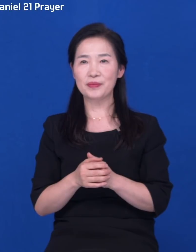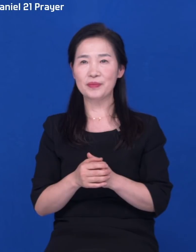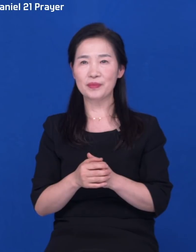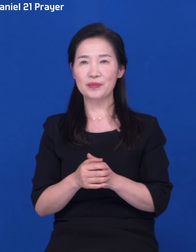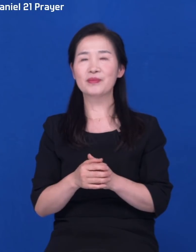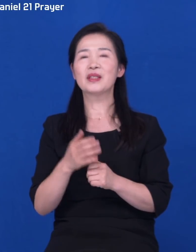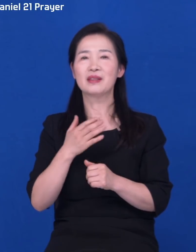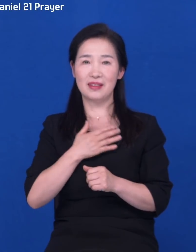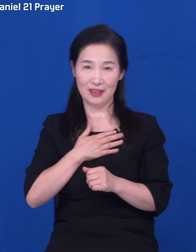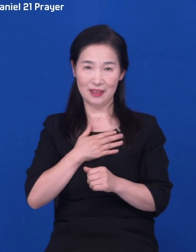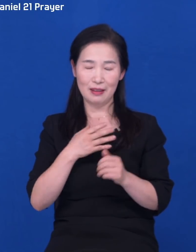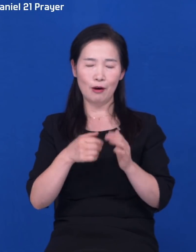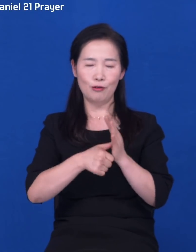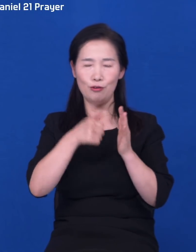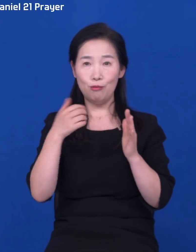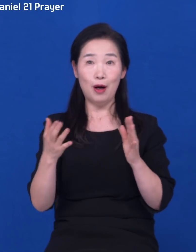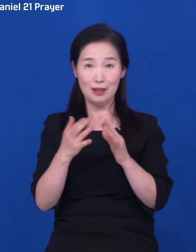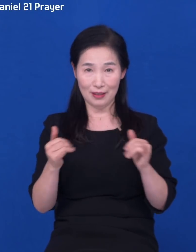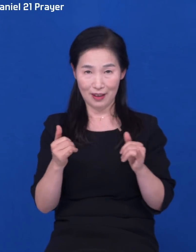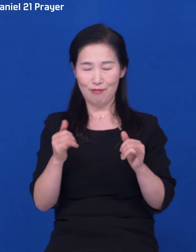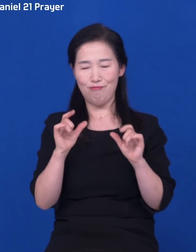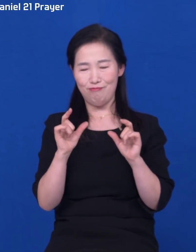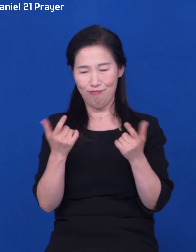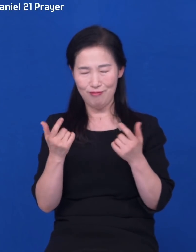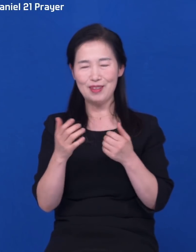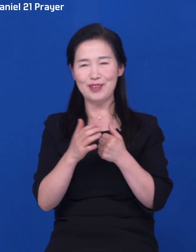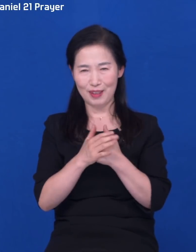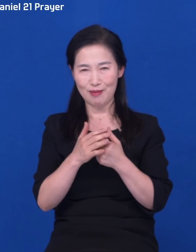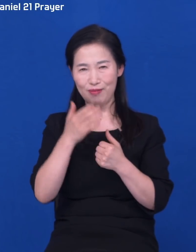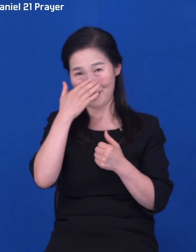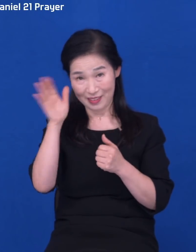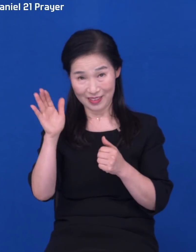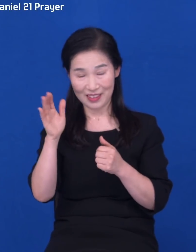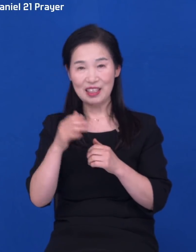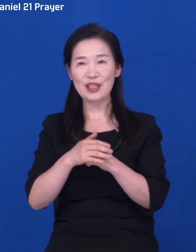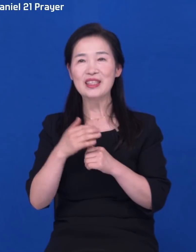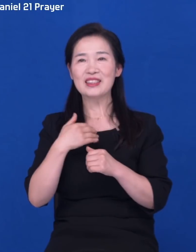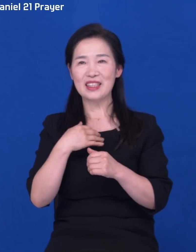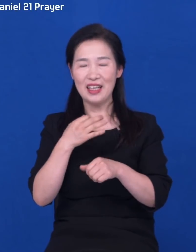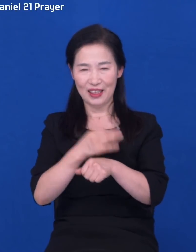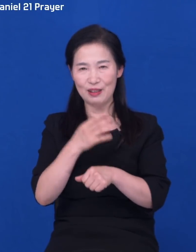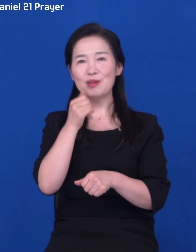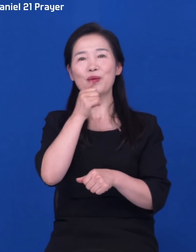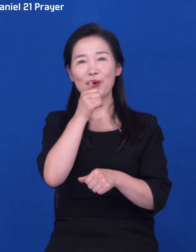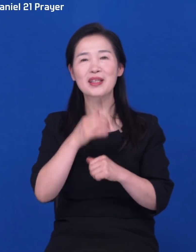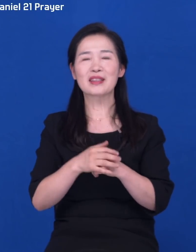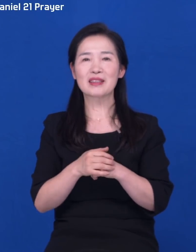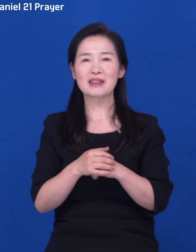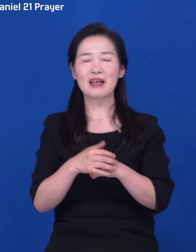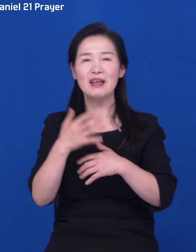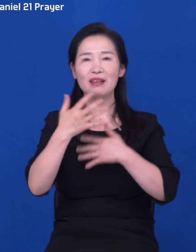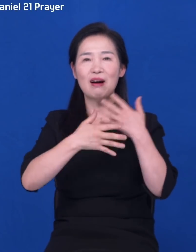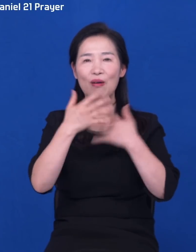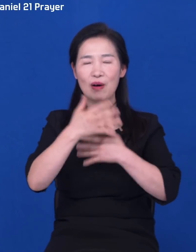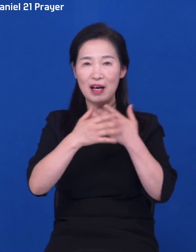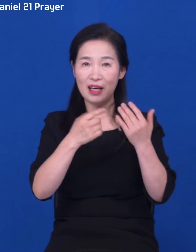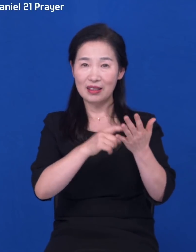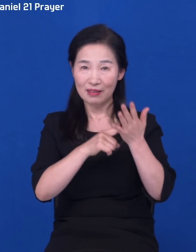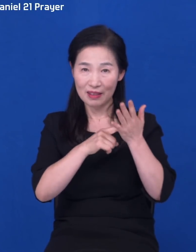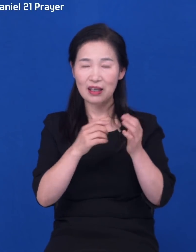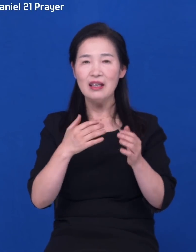제가 유명한 사람이 아니라 생소하신 분들을 위해서 제가 조금 간단하게 제 소개를 할게요. 영화에 나온 것 같이 저는 현재